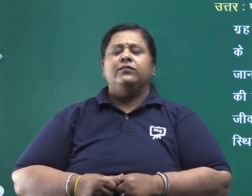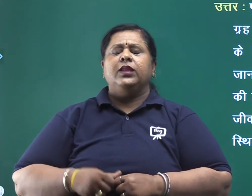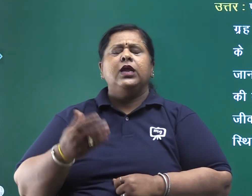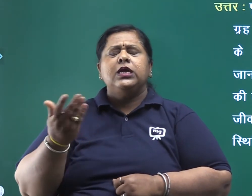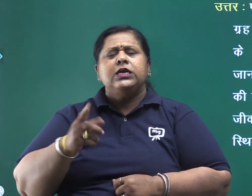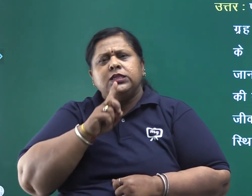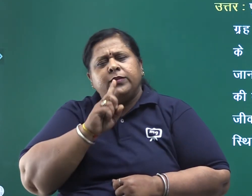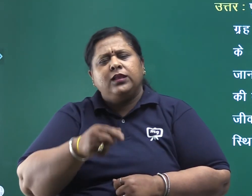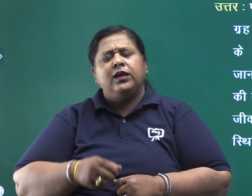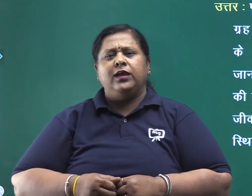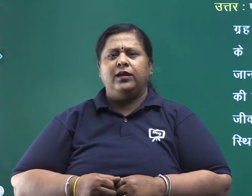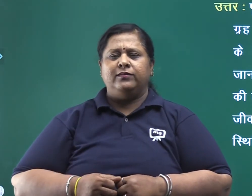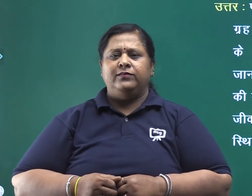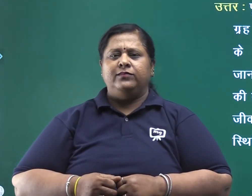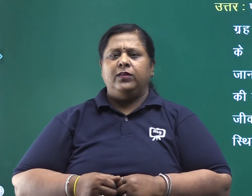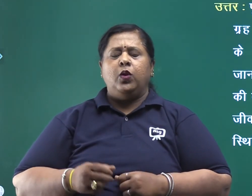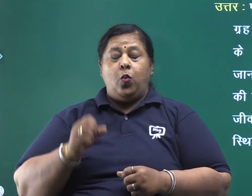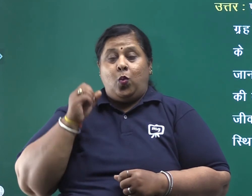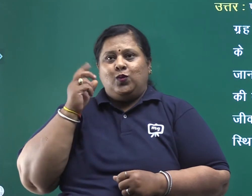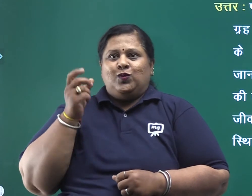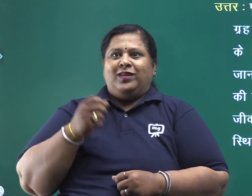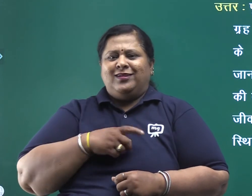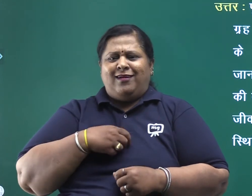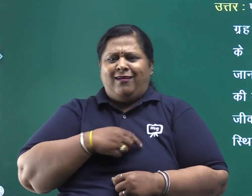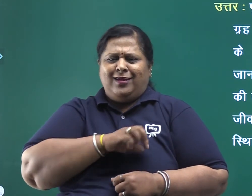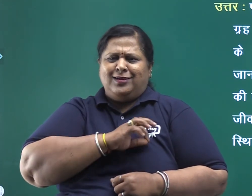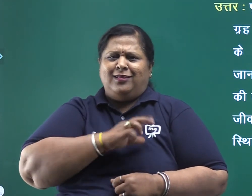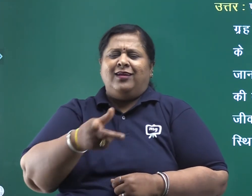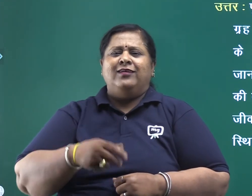किस बात के लिए उत्सुक थे?